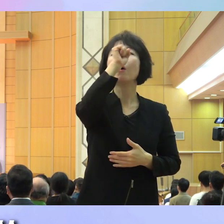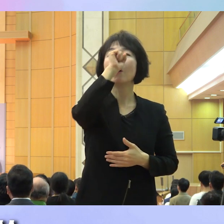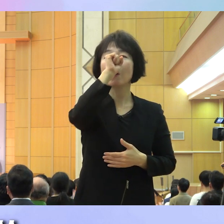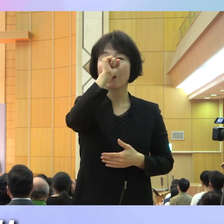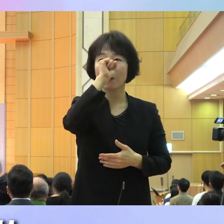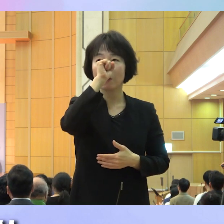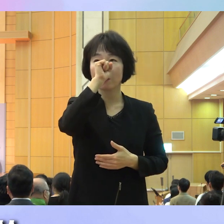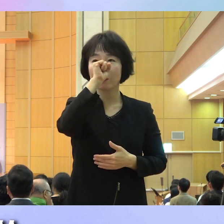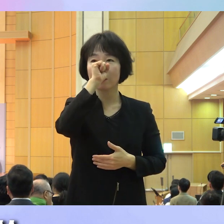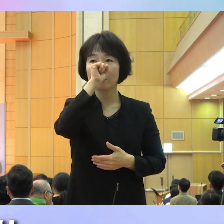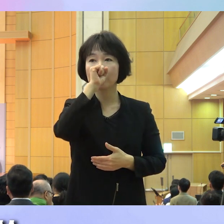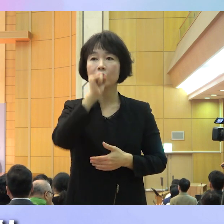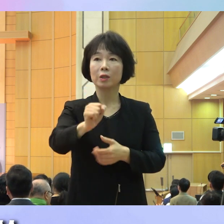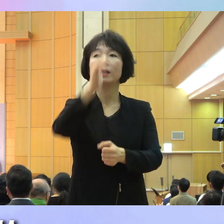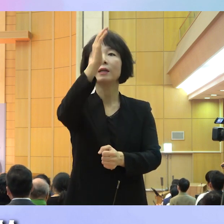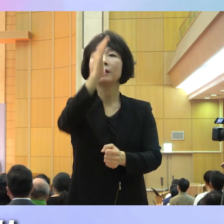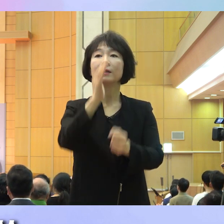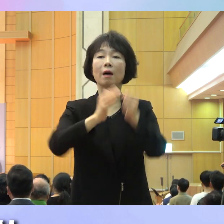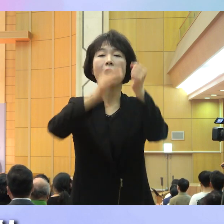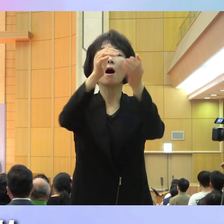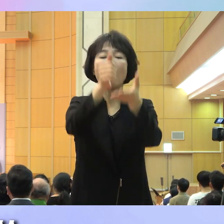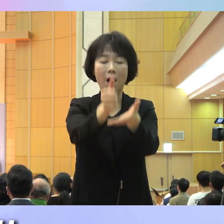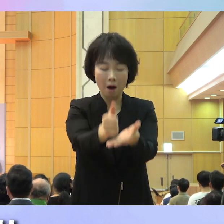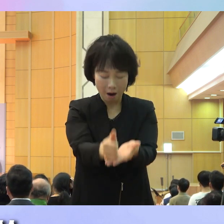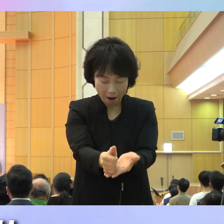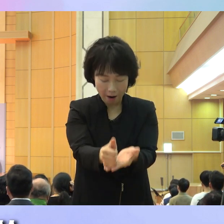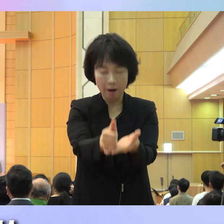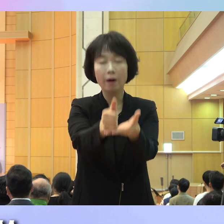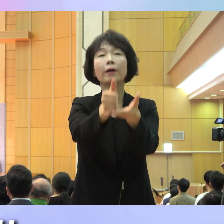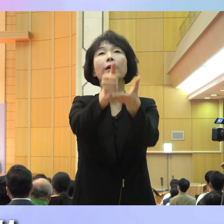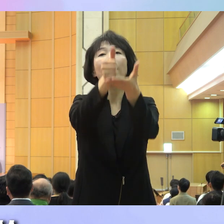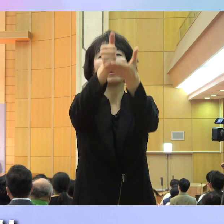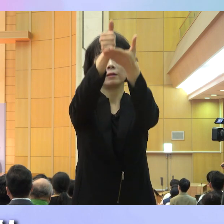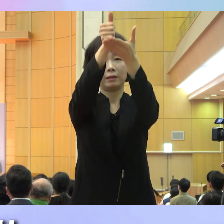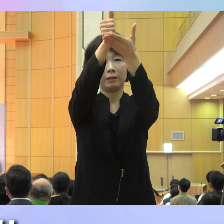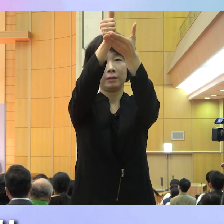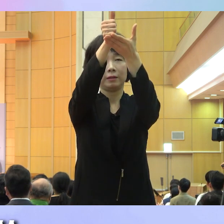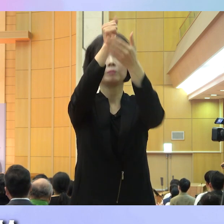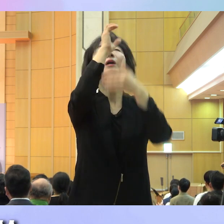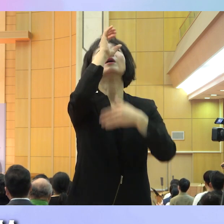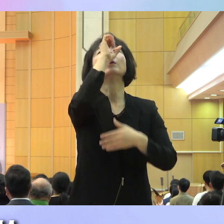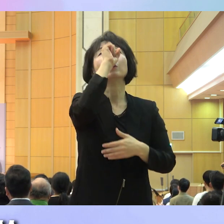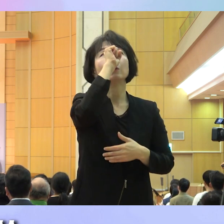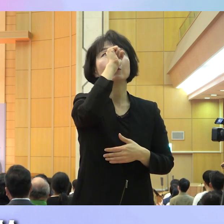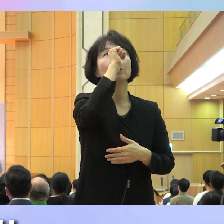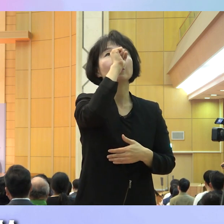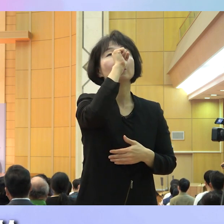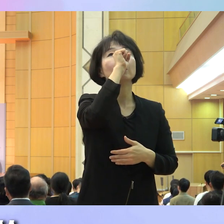좋으신 하나님